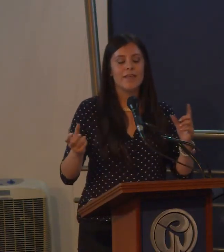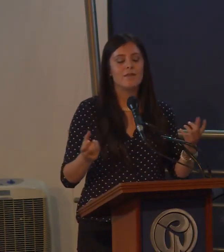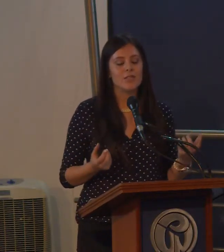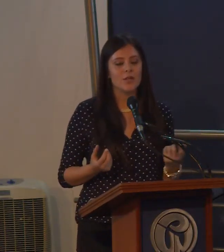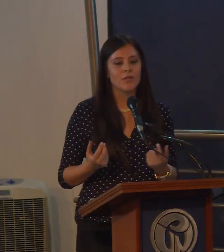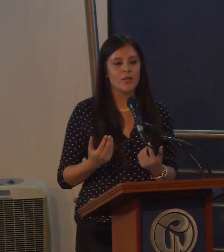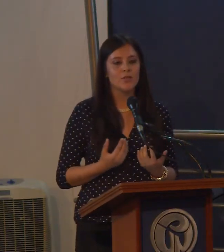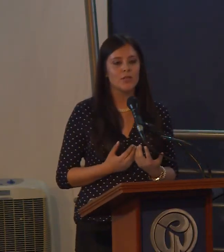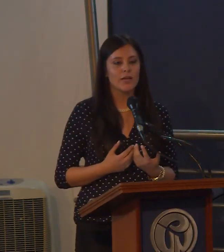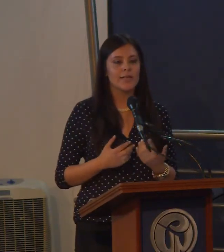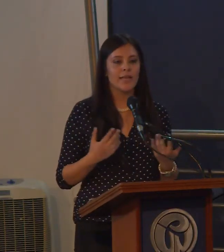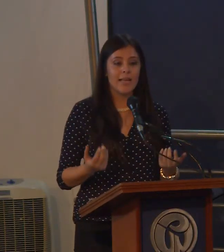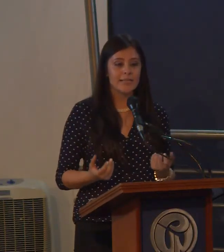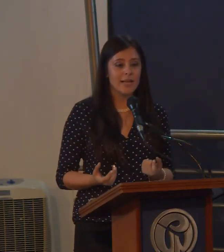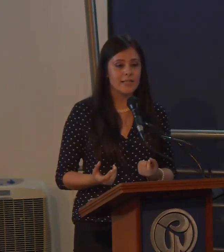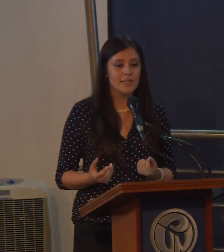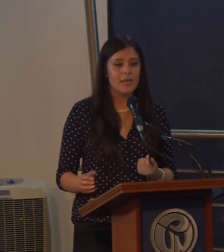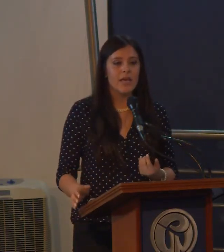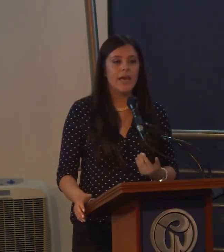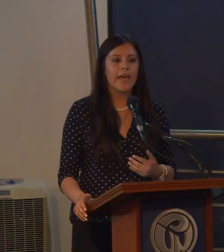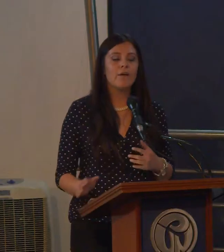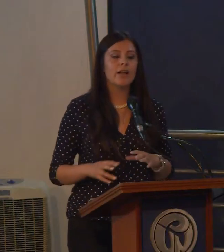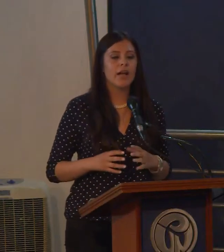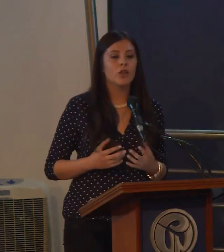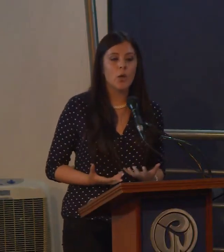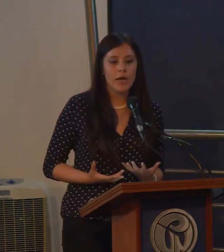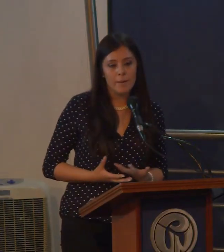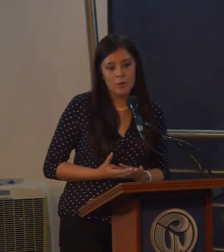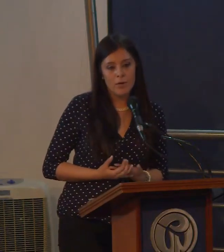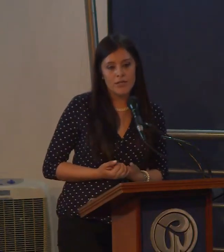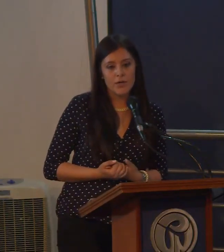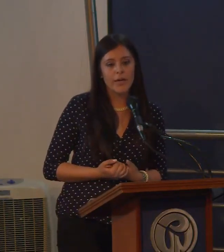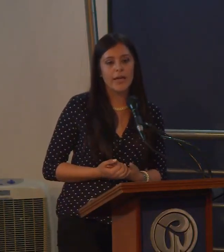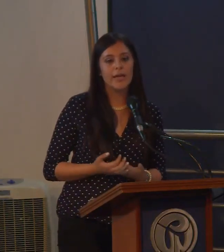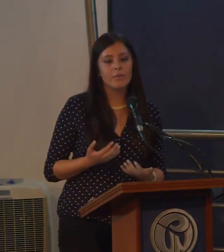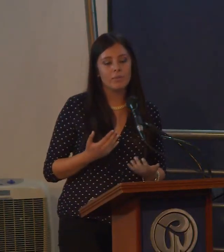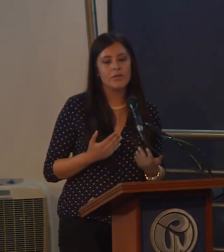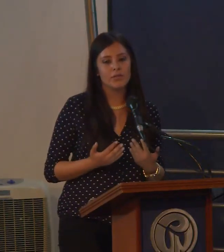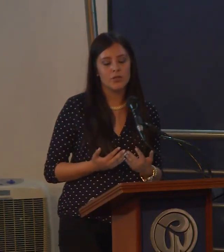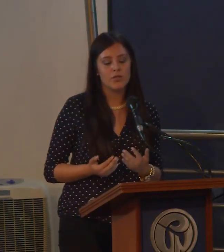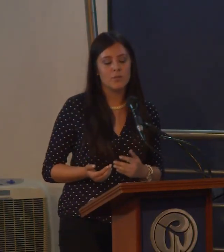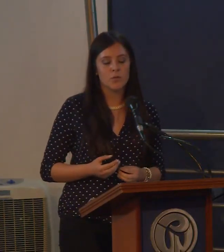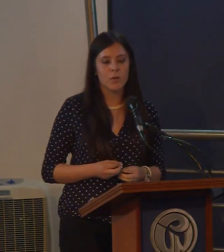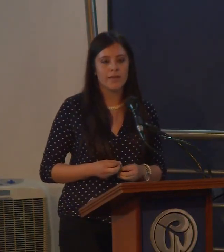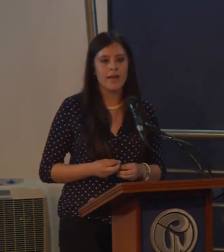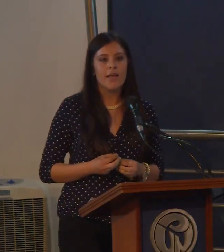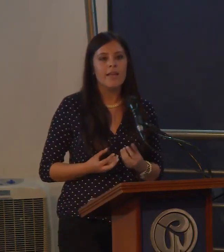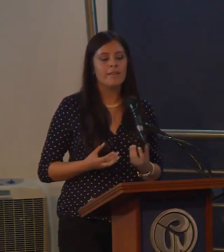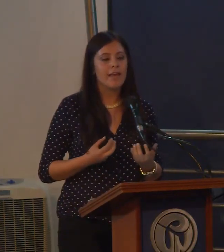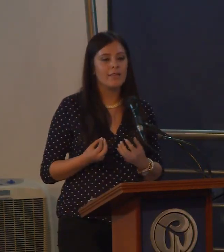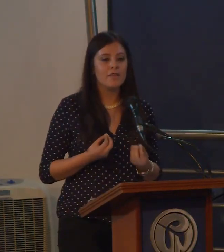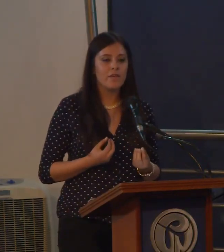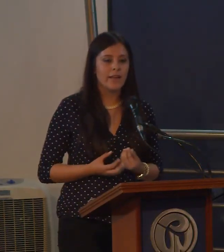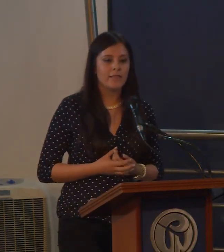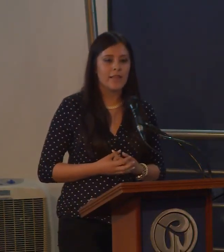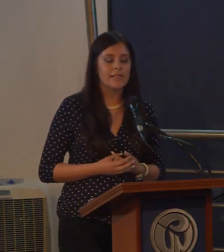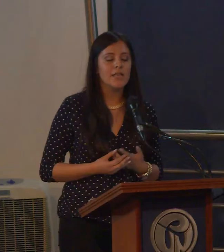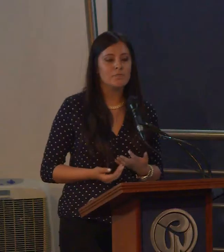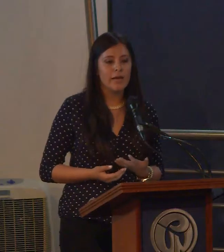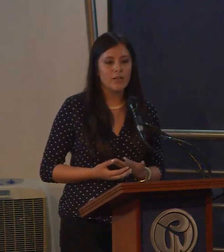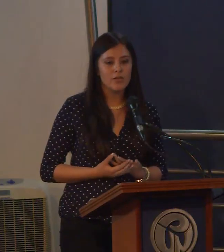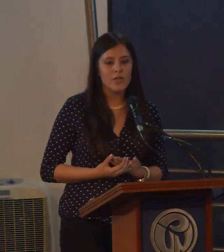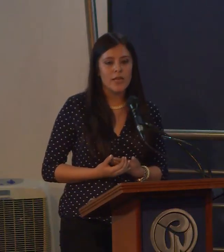por cuestiones de la división de nosotras en las casas, abarcar toda la población, y pues nos dimos cuenta de